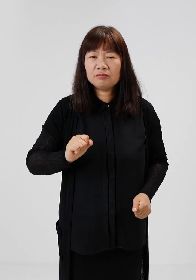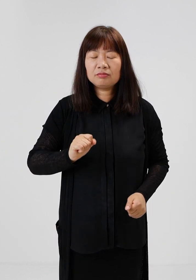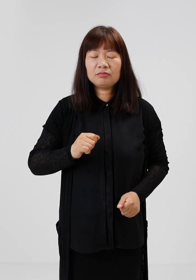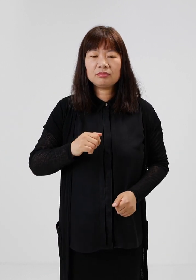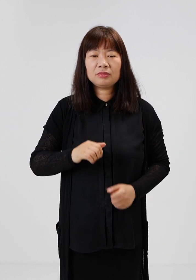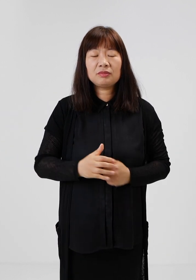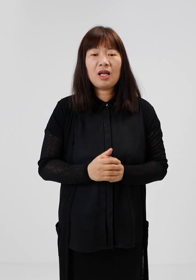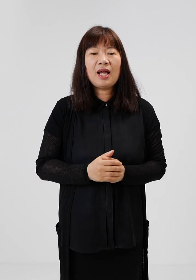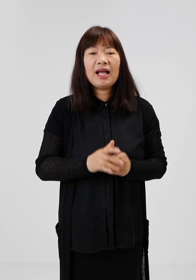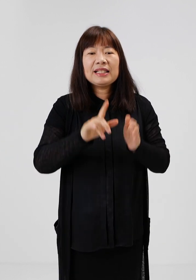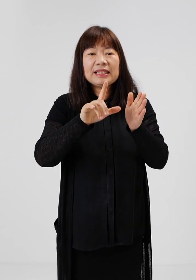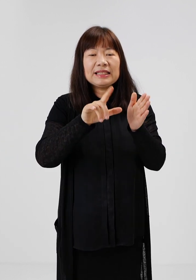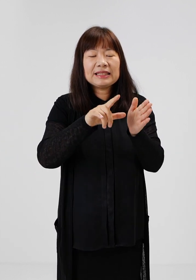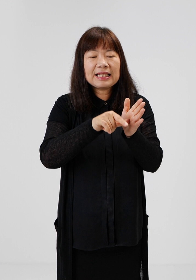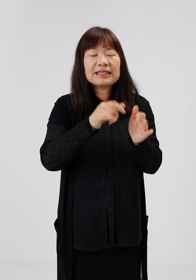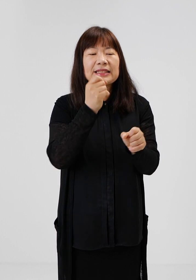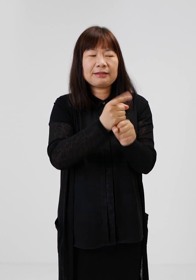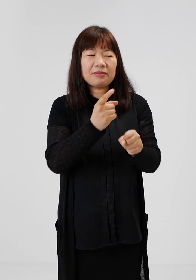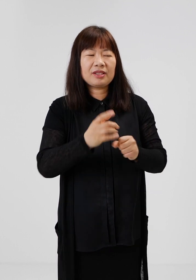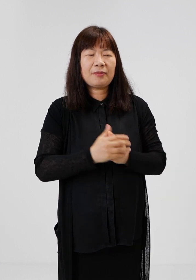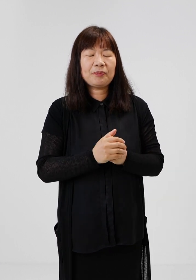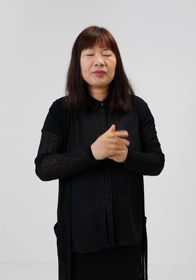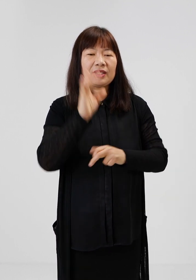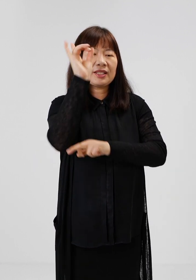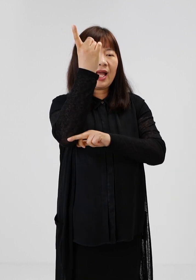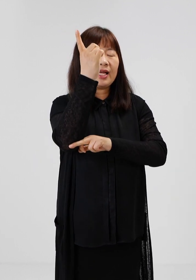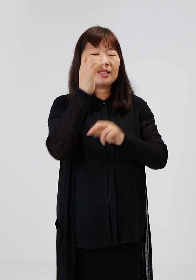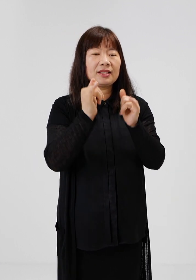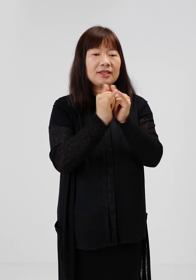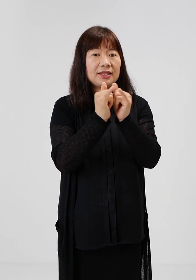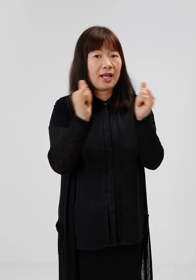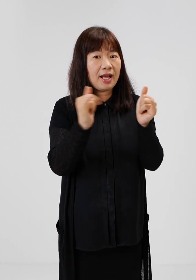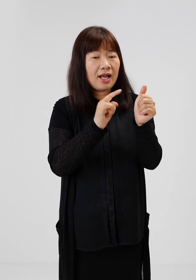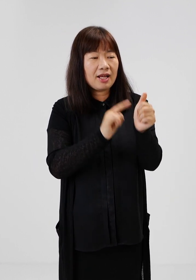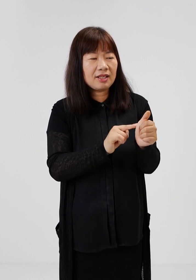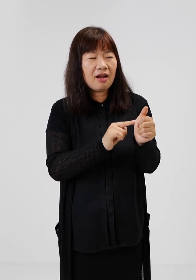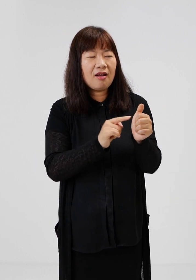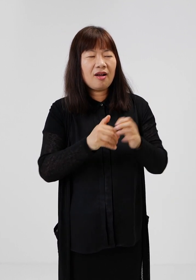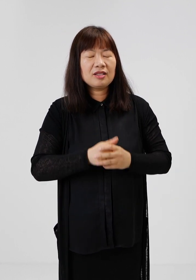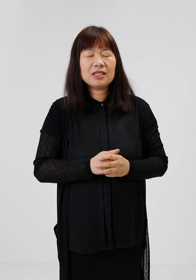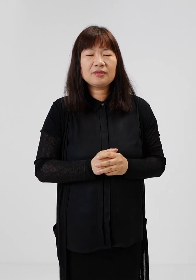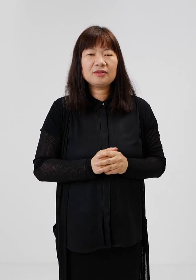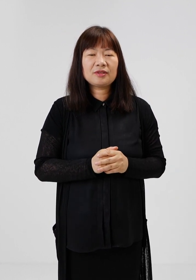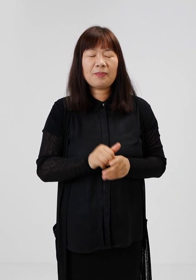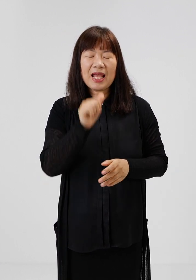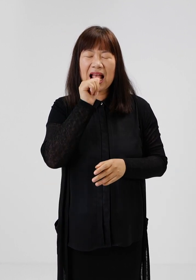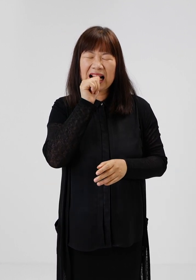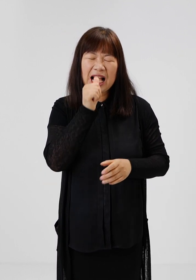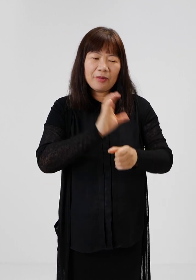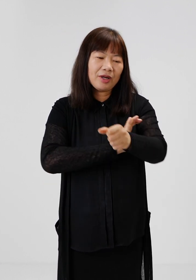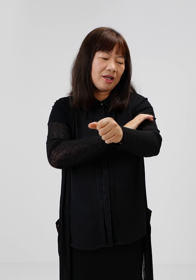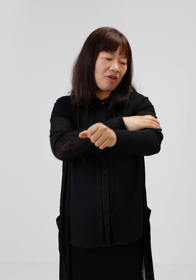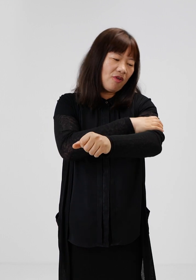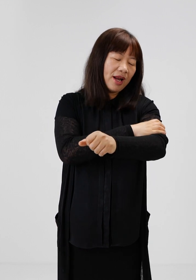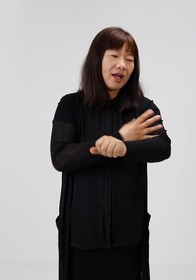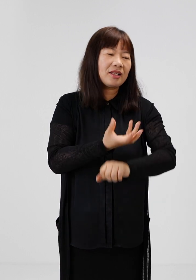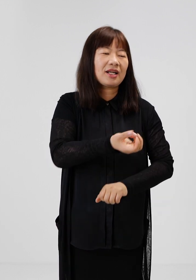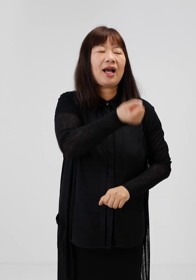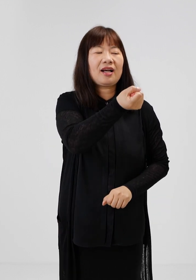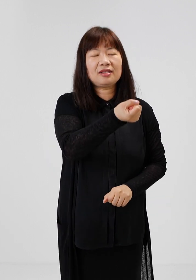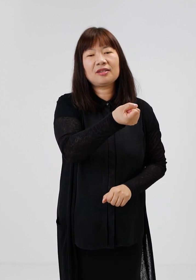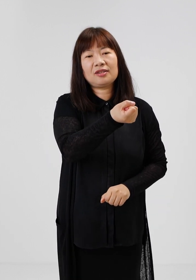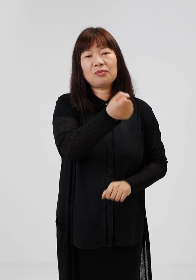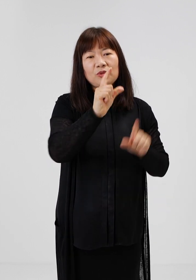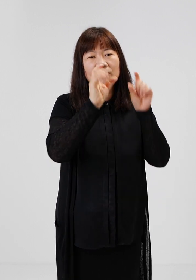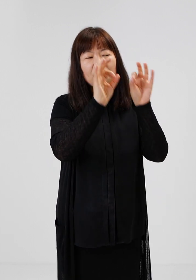이때는 이미 나라의 기강이 다윗이라는 인물은 절대화가 되어가기 시작했어요. 이게